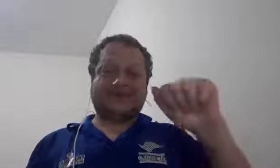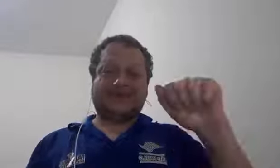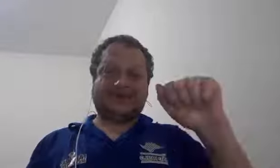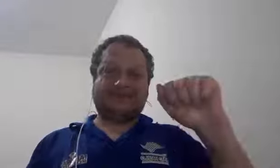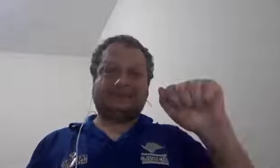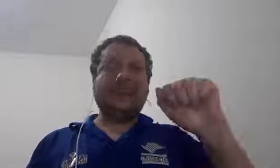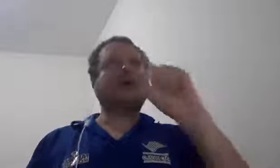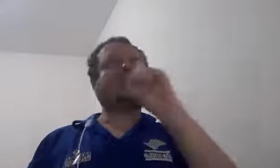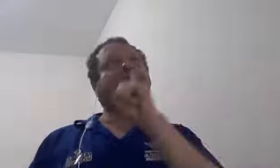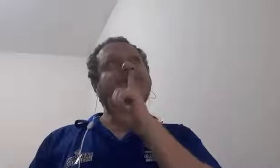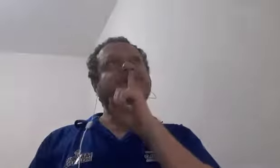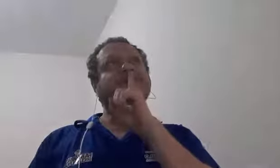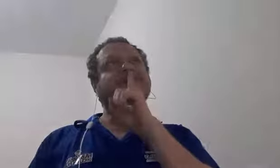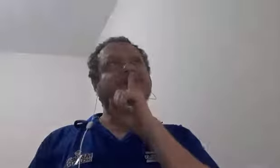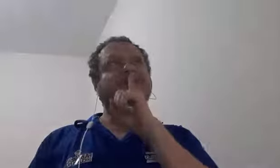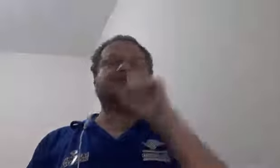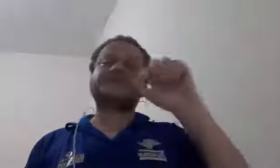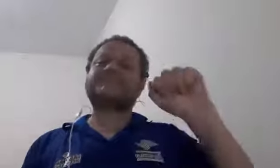Estação, o que vem depois da Santa Cruz?